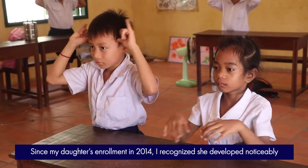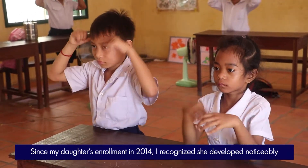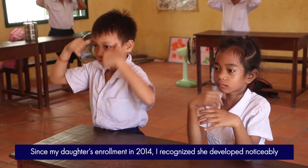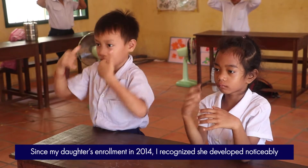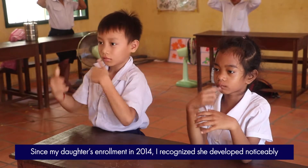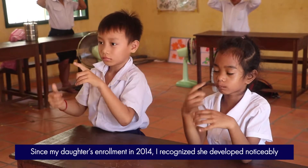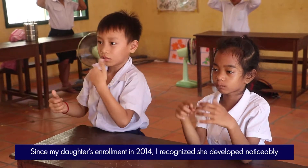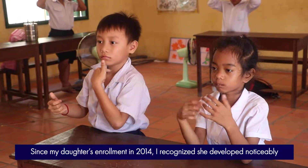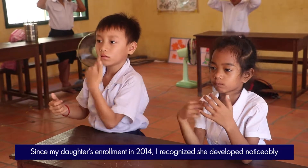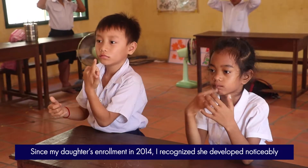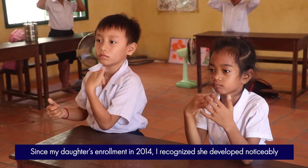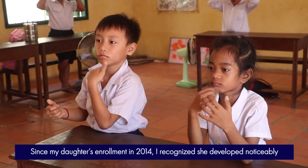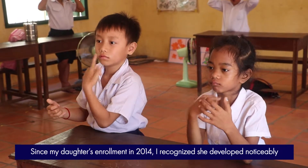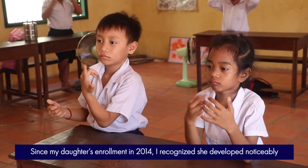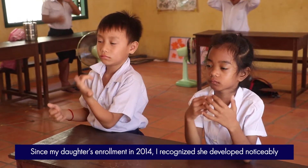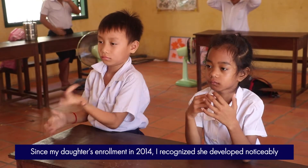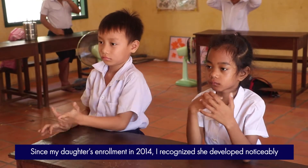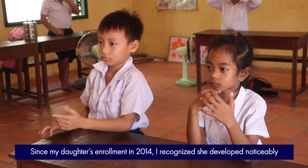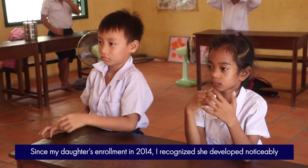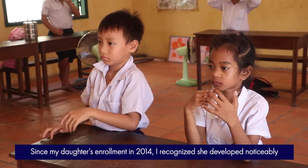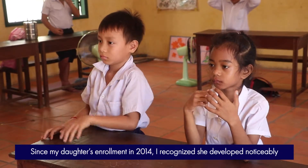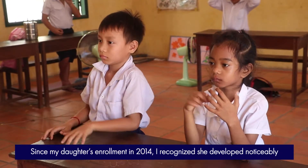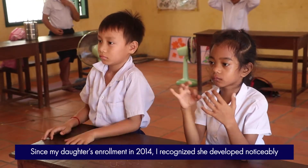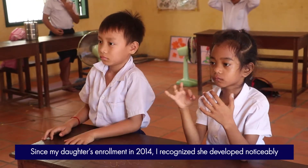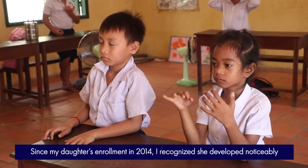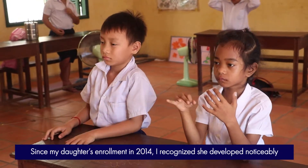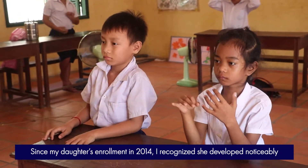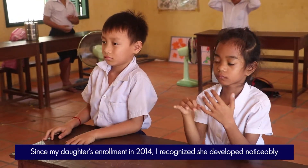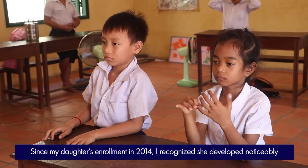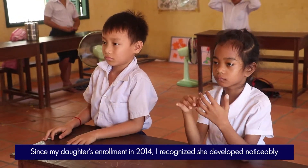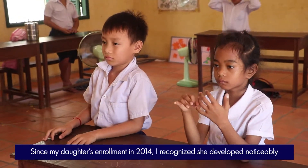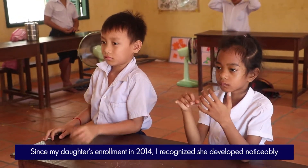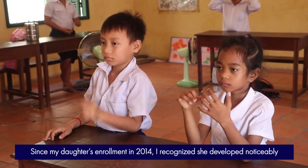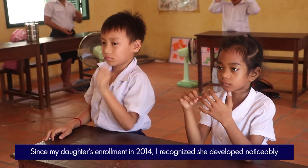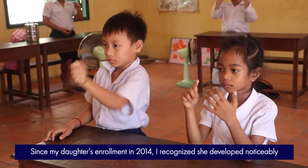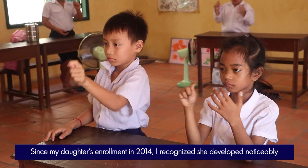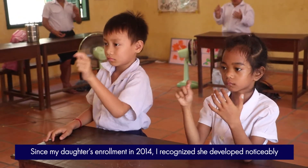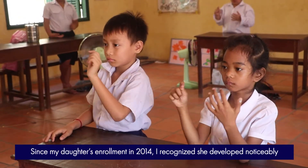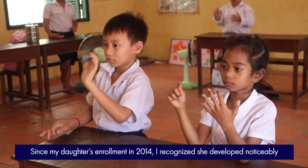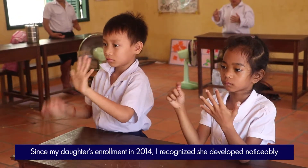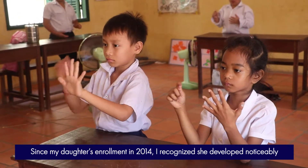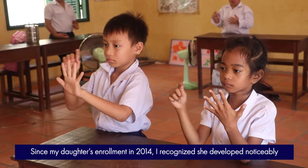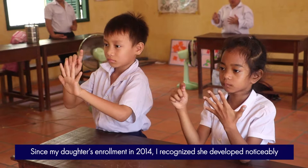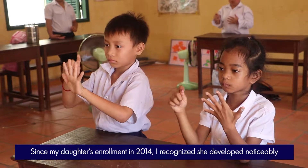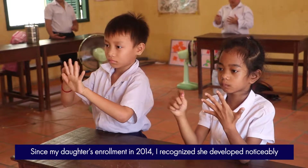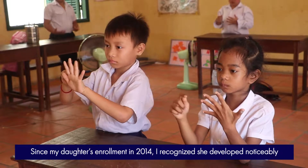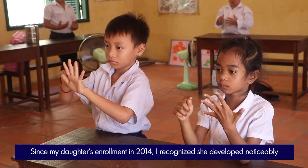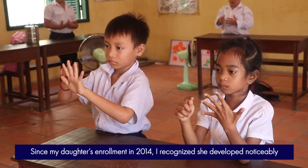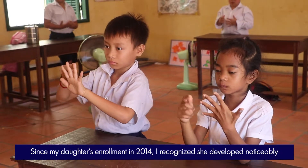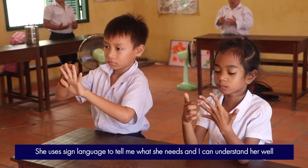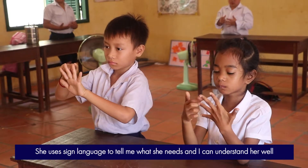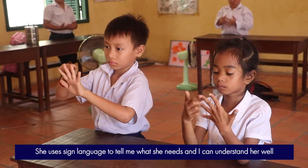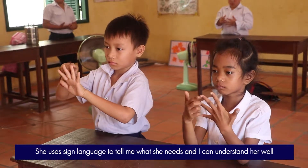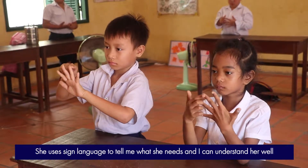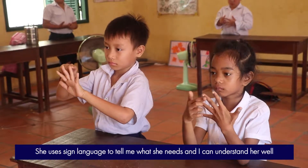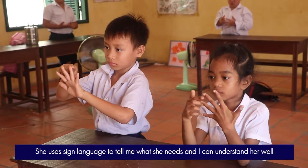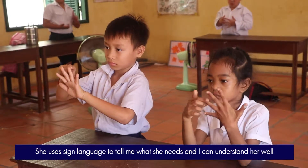ចូលរៀនពីឆ្នាំ2014មកគឺខ្ញុំឃើញថាកូនរបស់ខ្ញុំមានការអភិវឌ្ឍច្រើនដូចជា